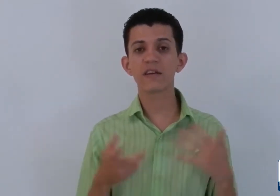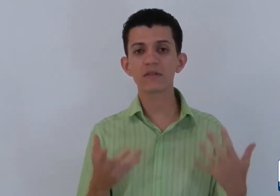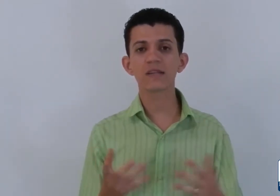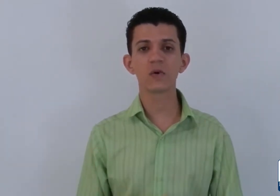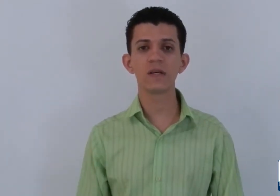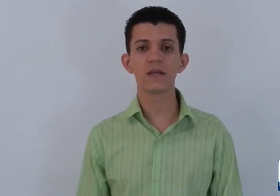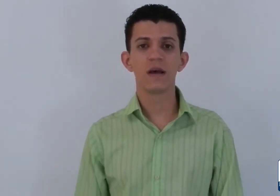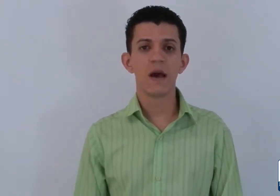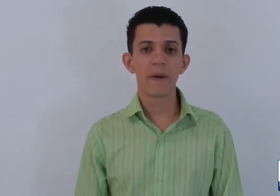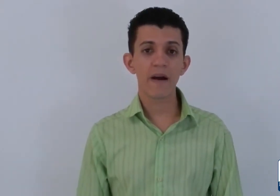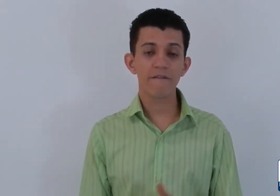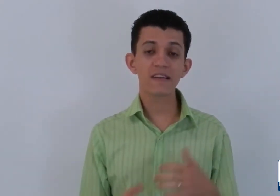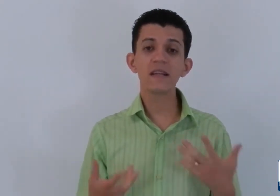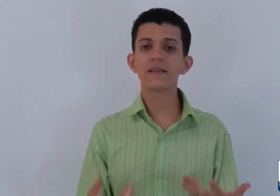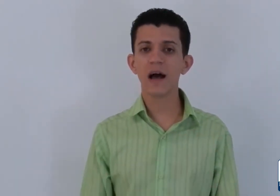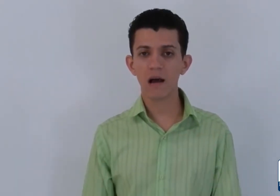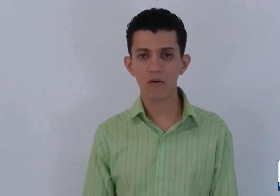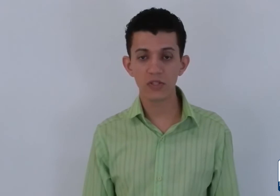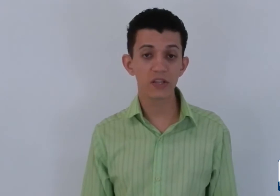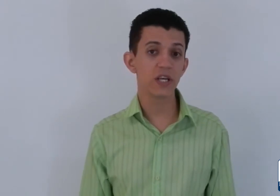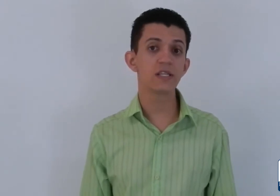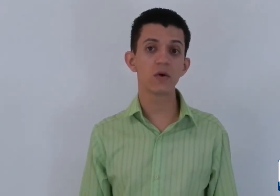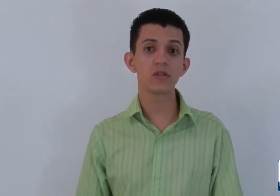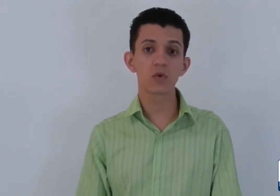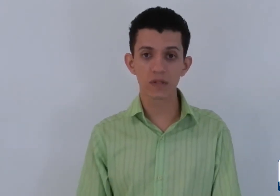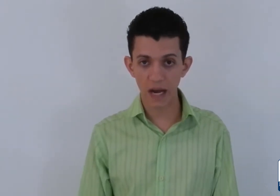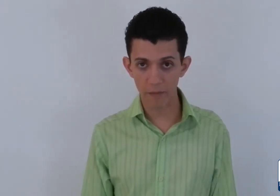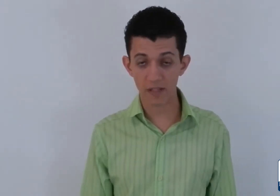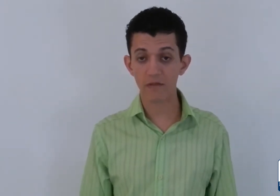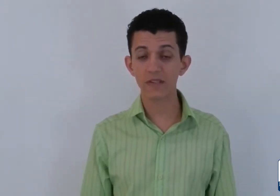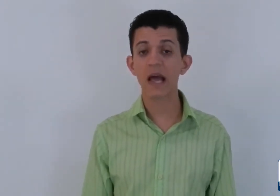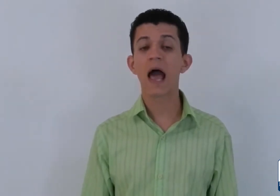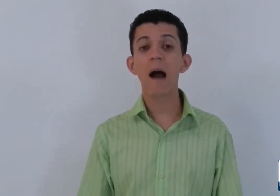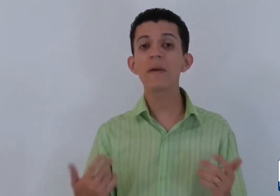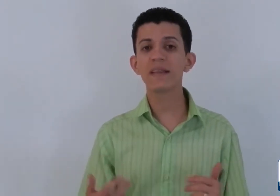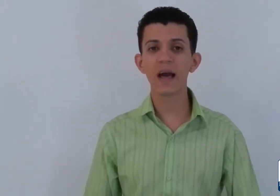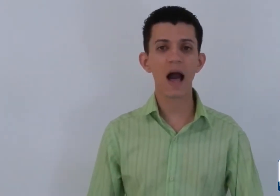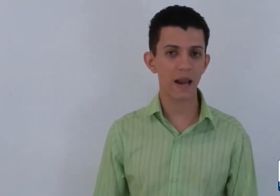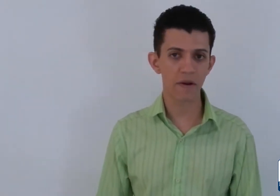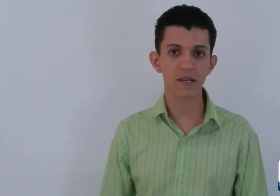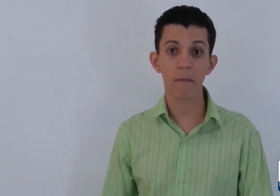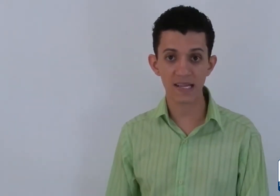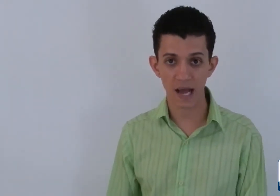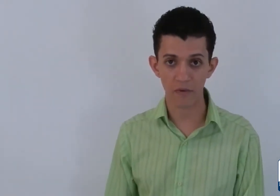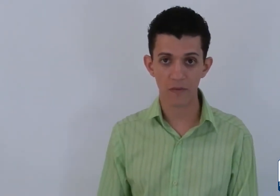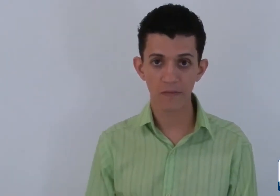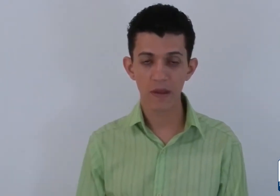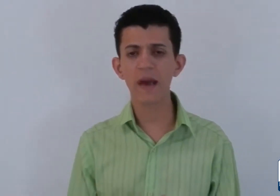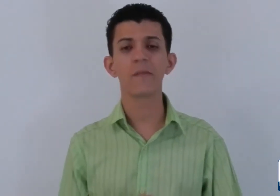anotações para facilitar o dia a dia em seus estudos da Libras, para você aprender a Libras mais rápido. Bem,